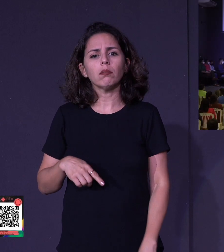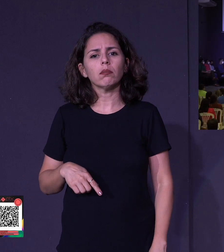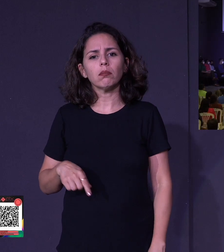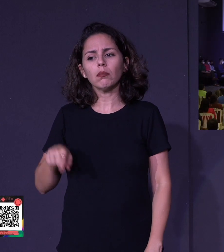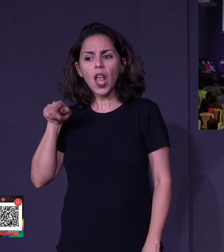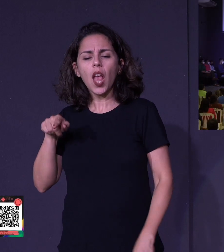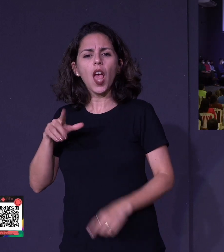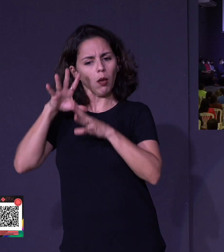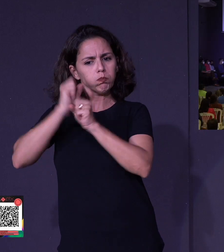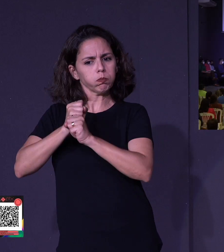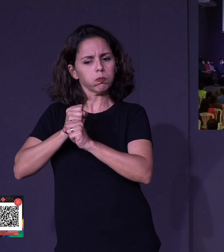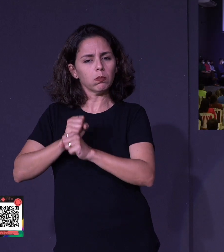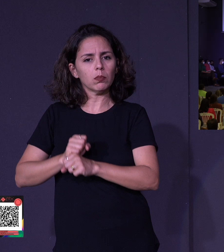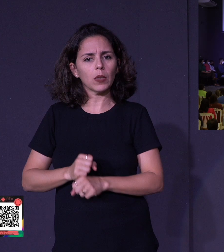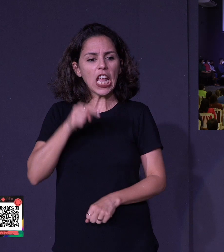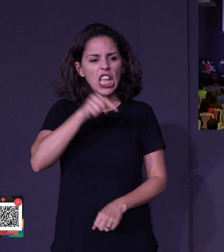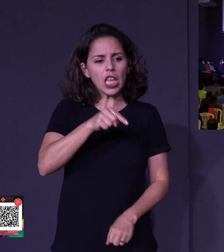dormir. Limites.